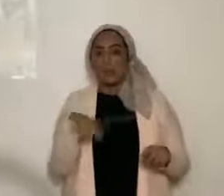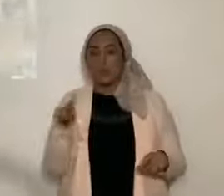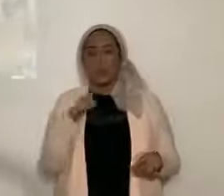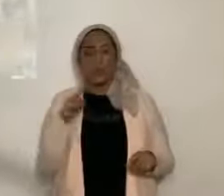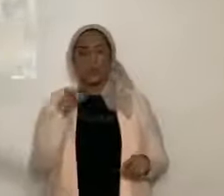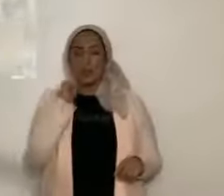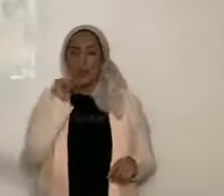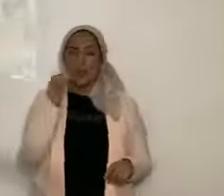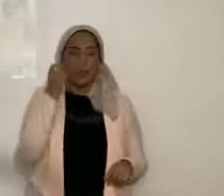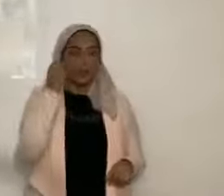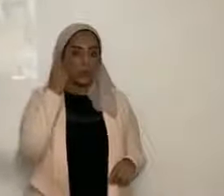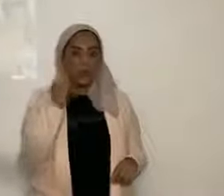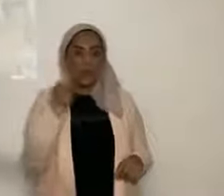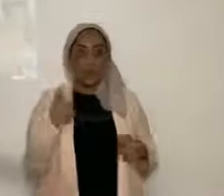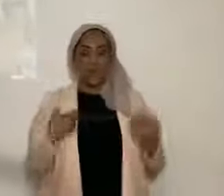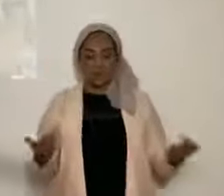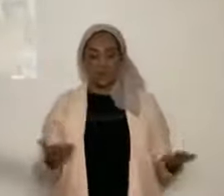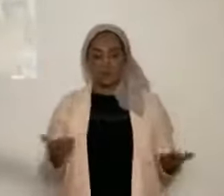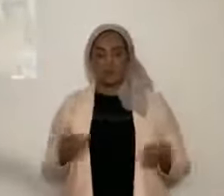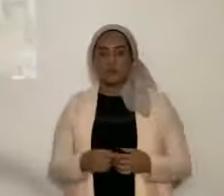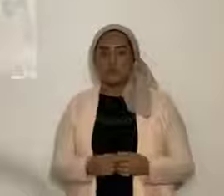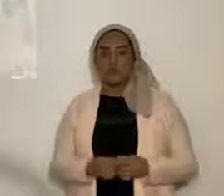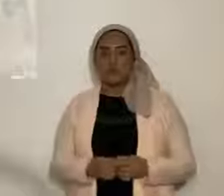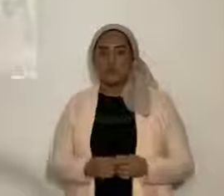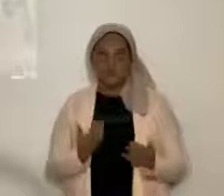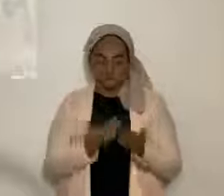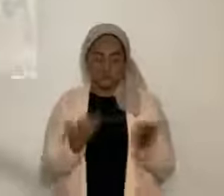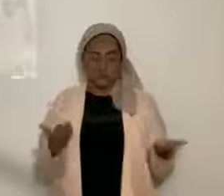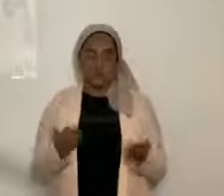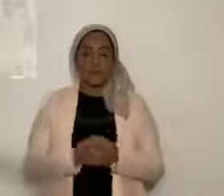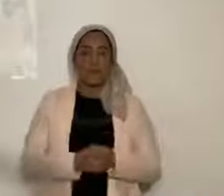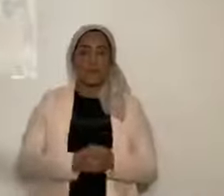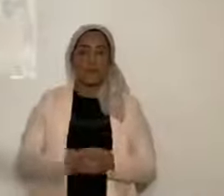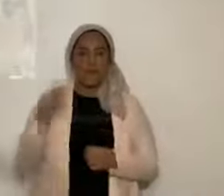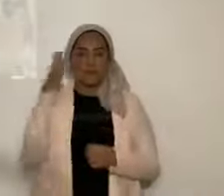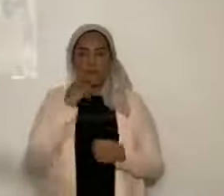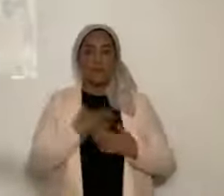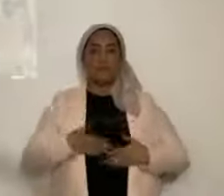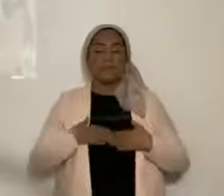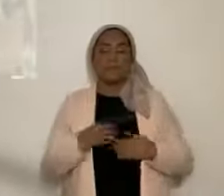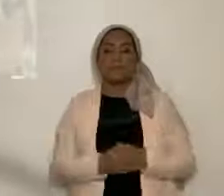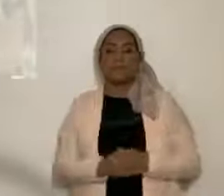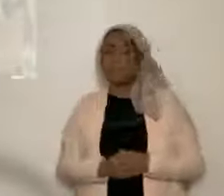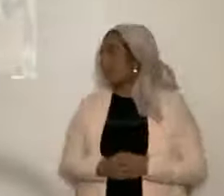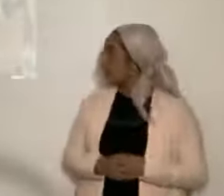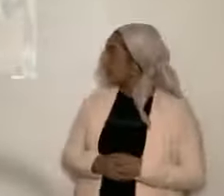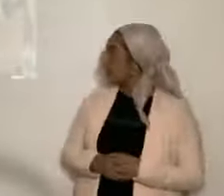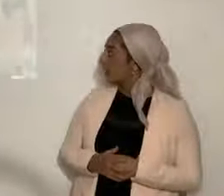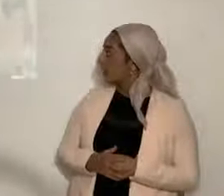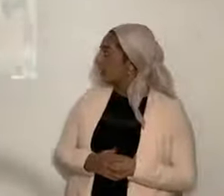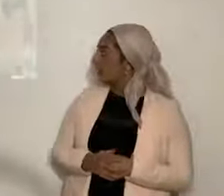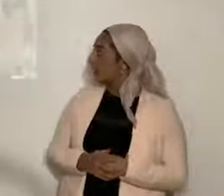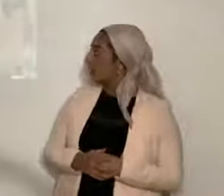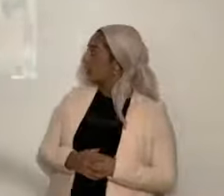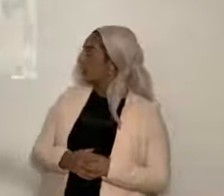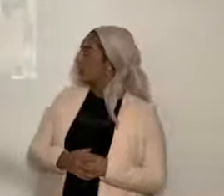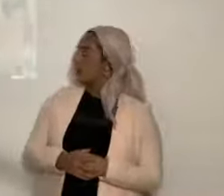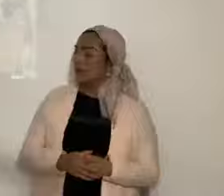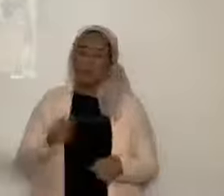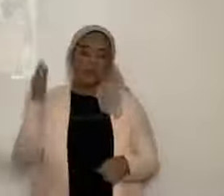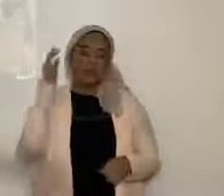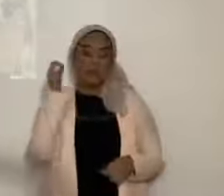no entendieron. Aquí está. ¿Te gozas? Bueno, entonces escucharon sus compañeros el sonido de la